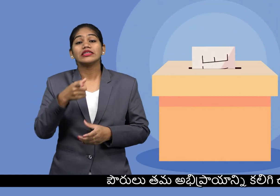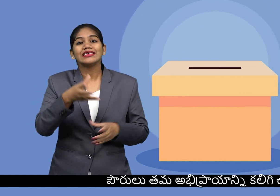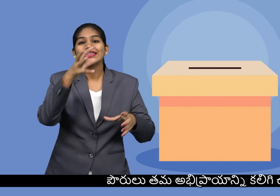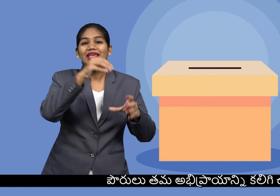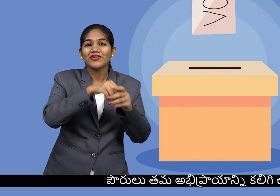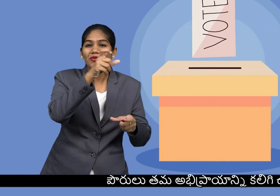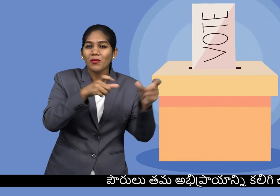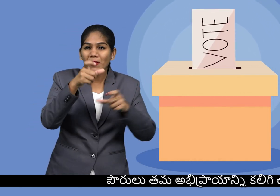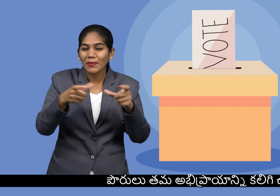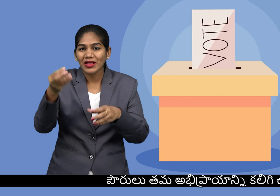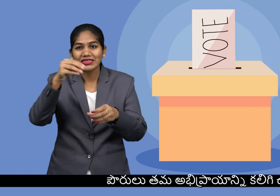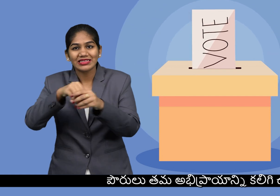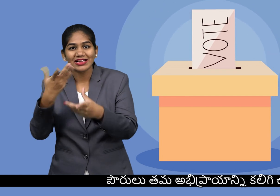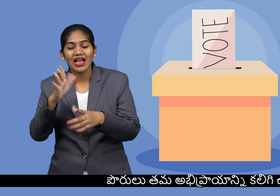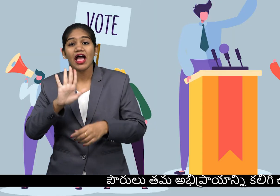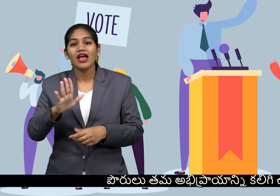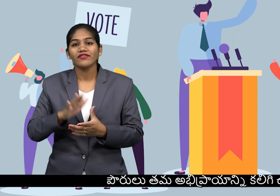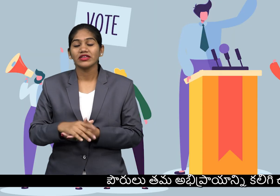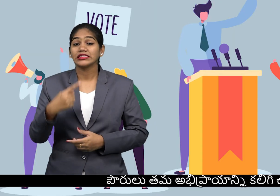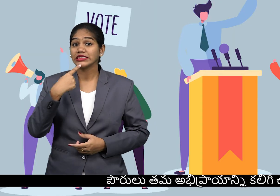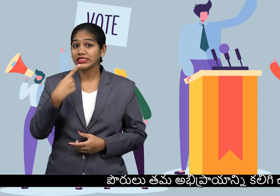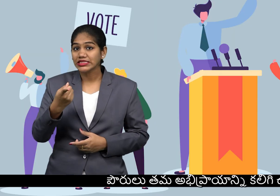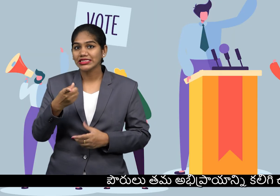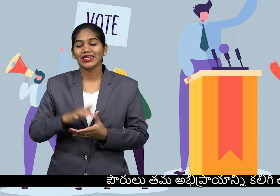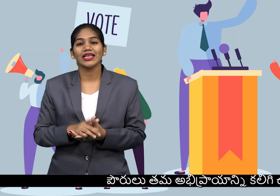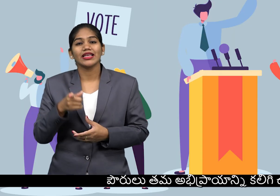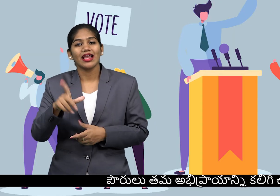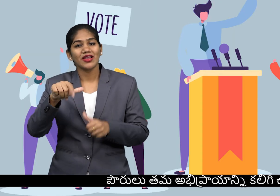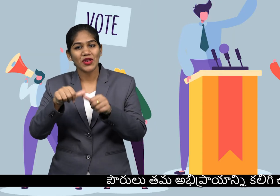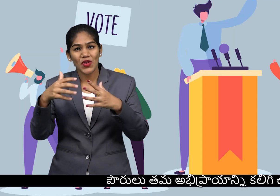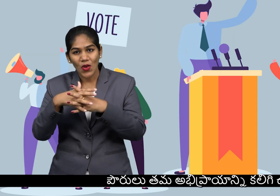తమ అభిప్రాయాన్ని కలిగి ఉంటారు.